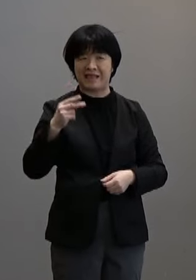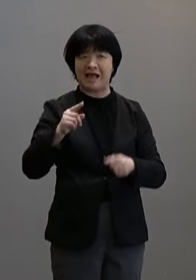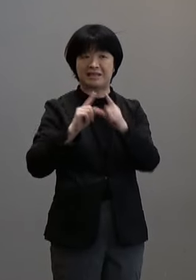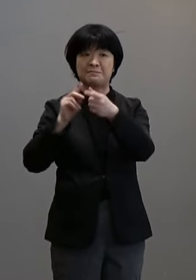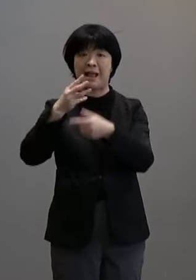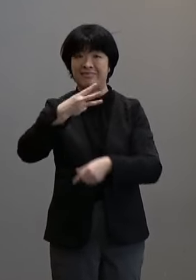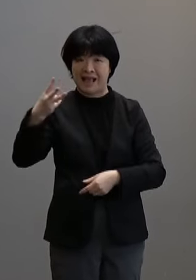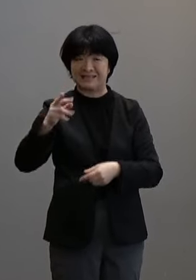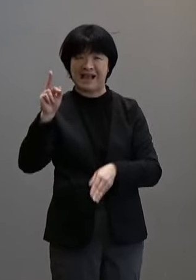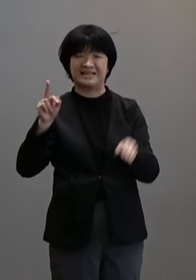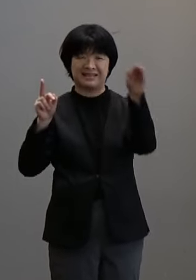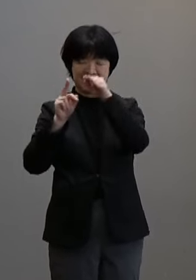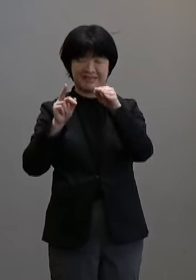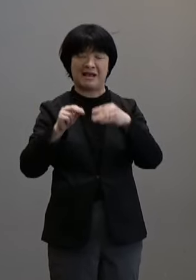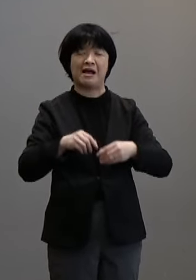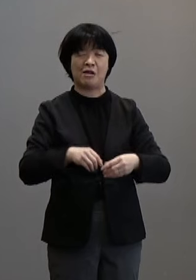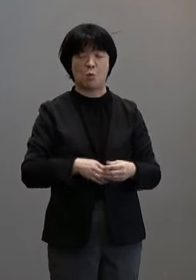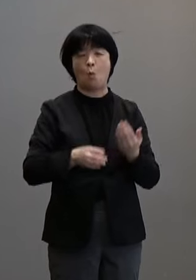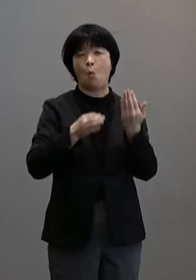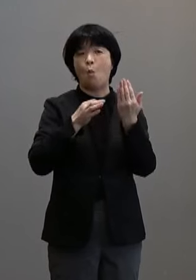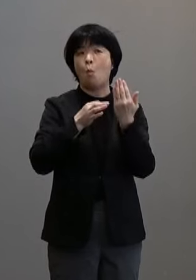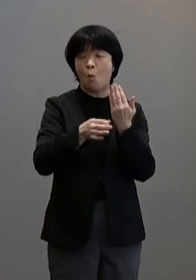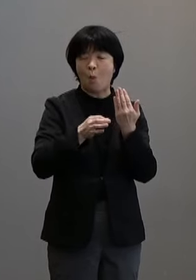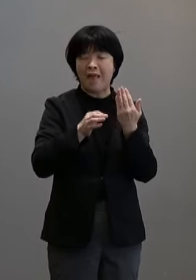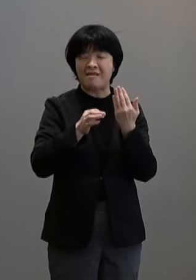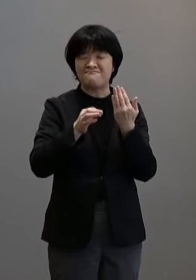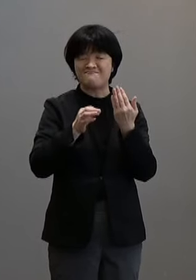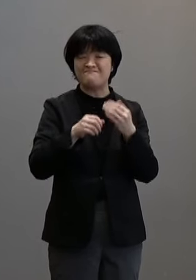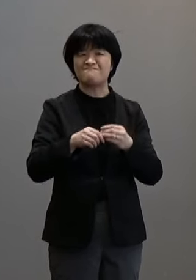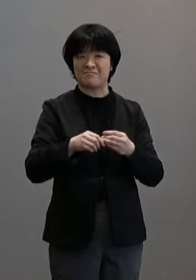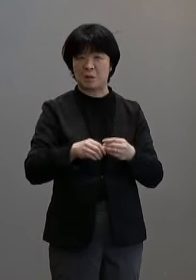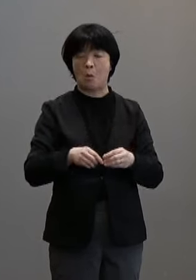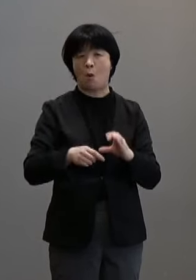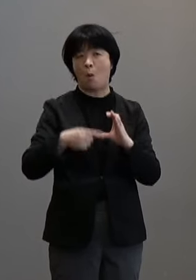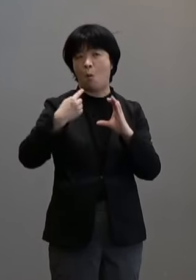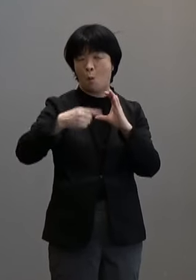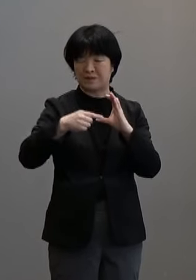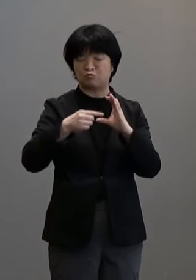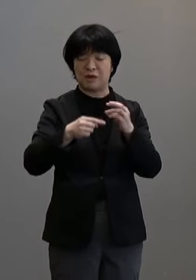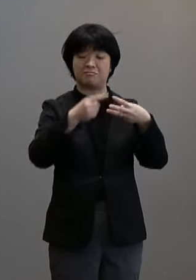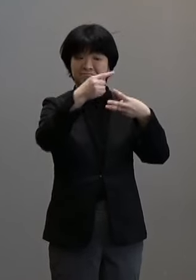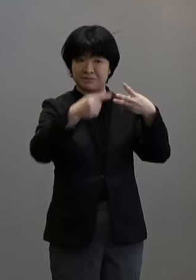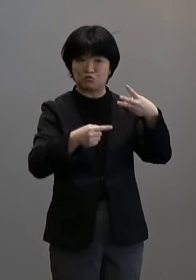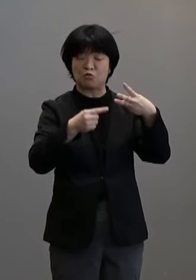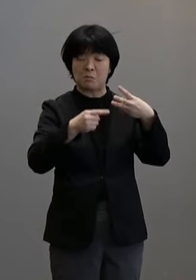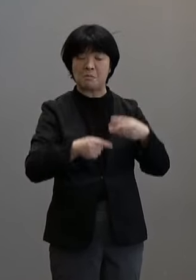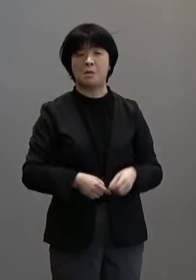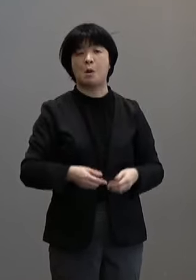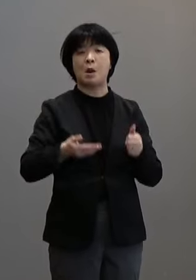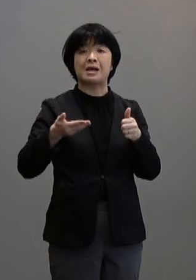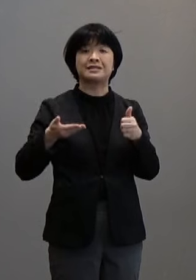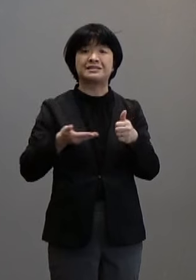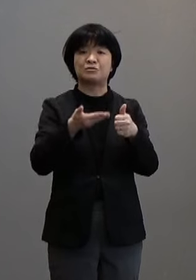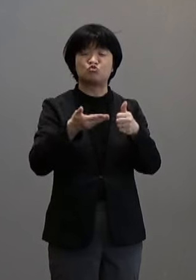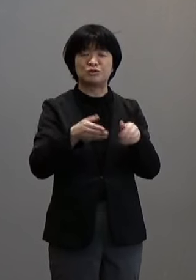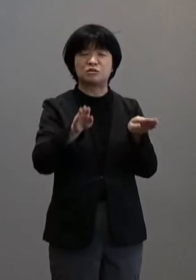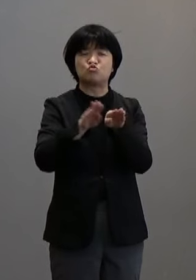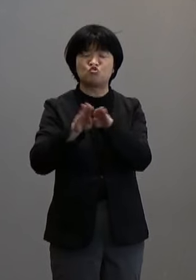リス保険コンサルタントの3事業所です。それぞれ育児休業制度の周知による男性社員の取得の